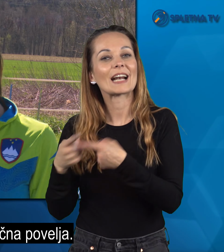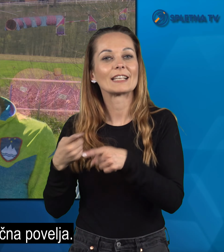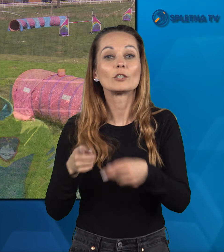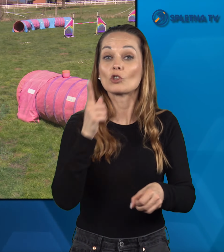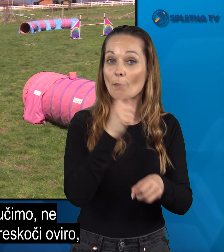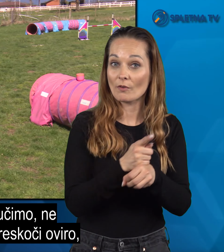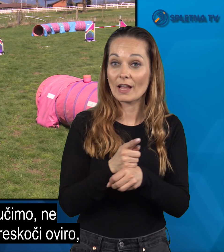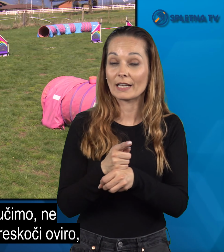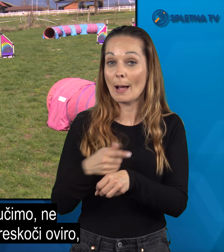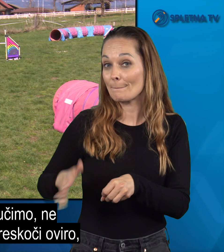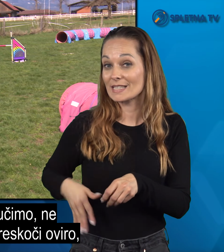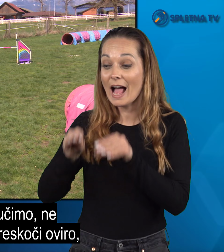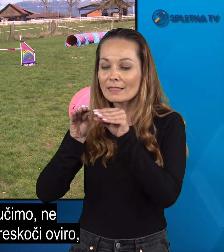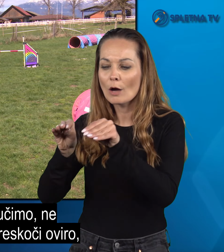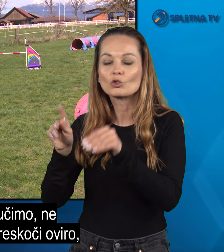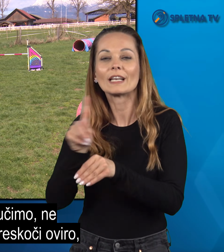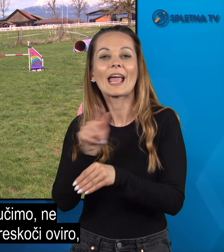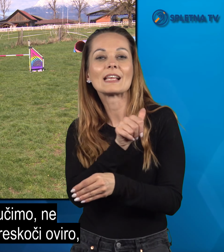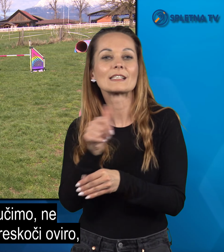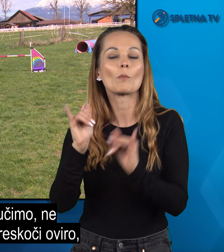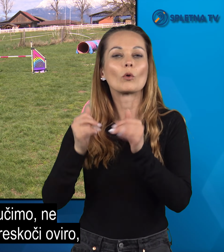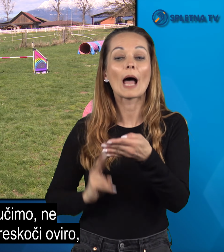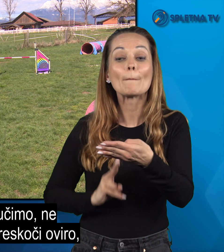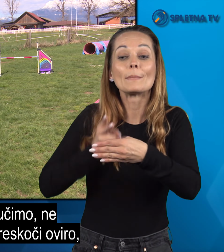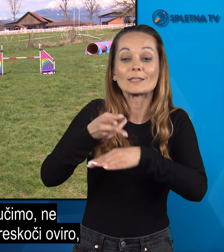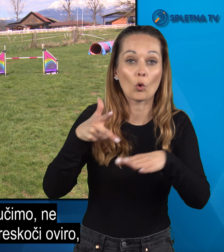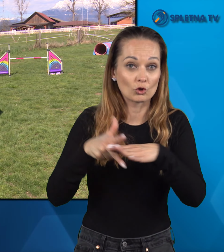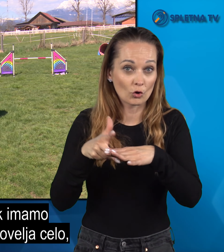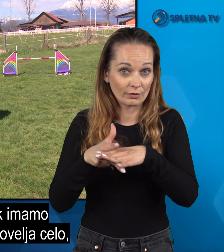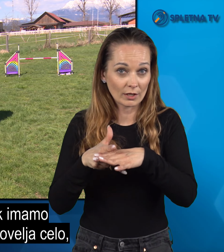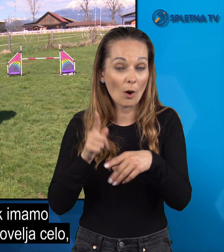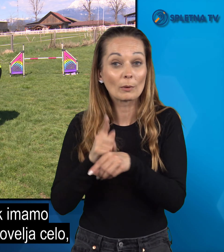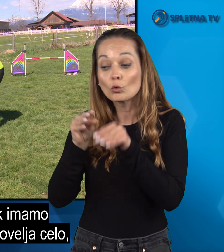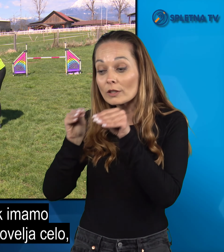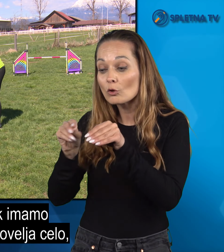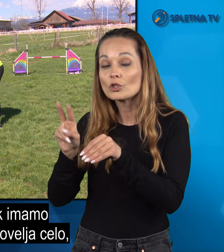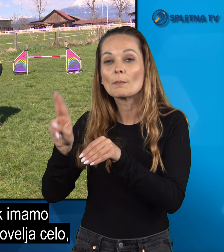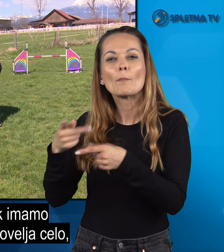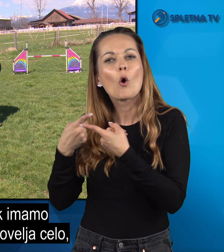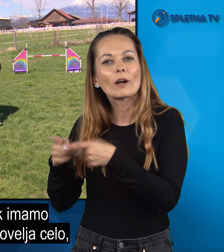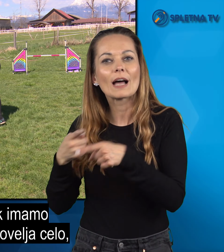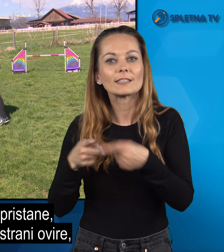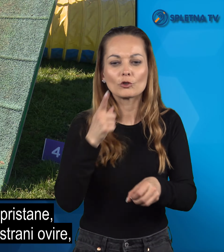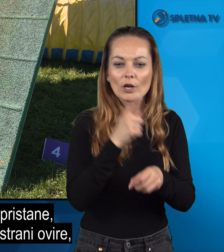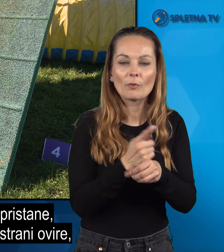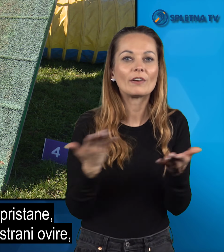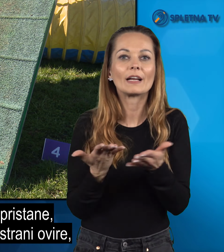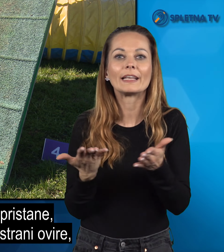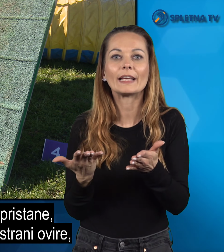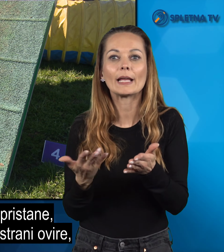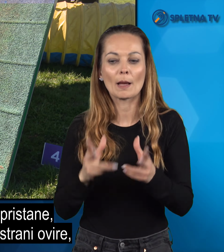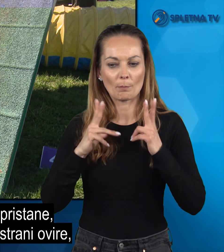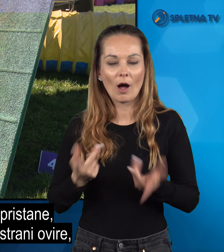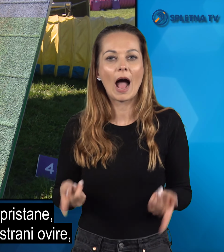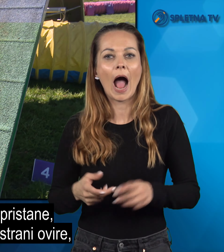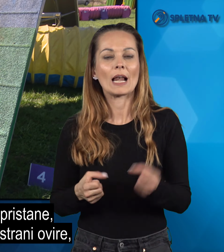povelja. Psa naučimo ne samo, da naj preskoči oviro, ampak imamo različna povelja celo, kje naj pristane,